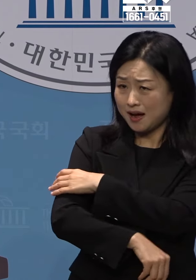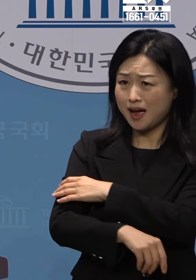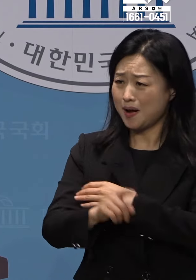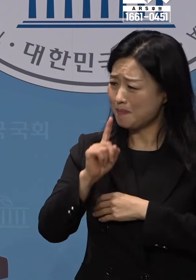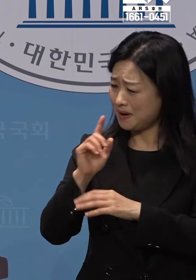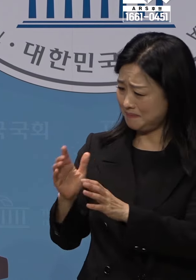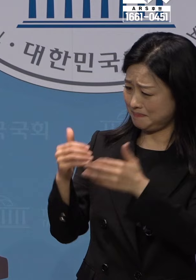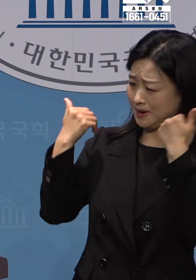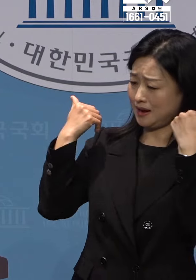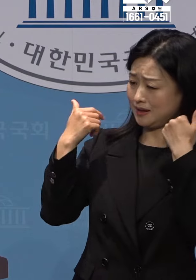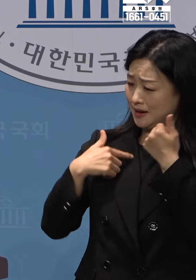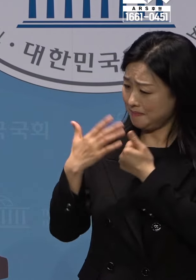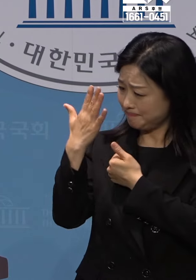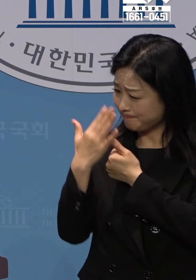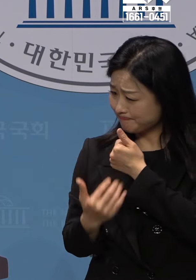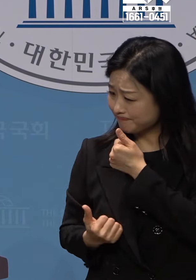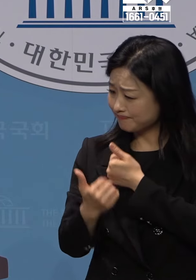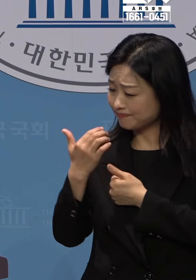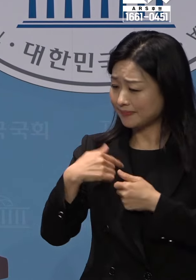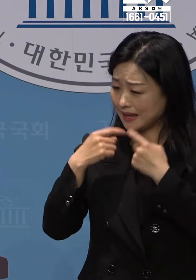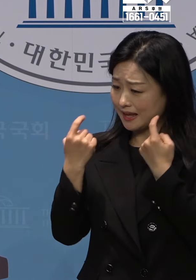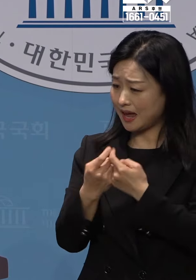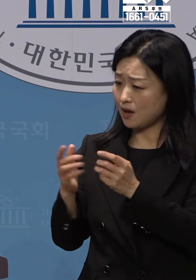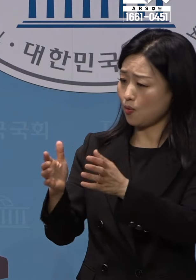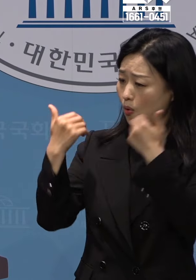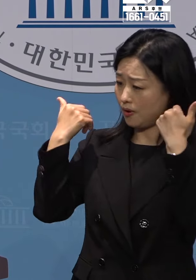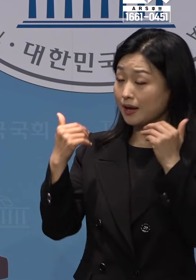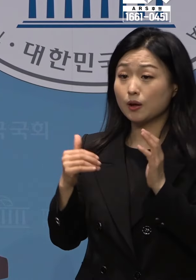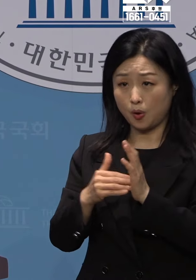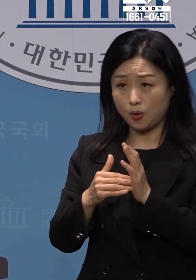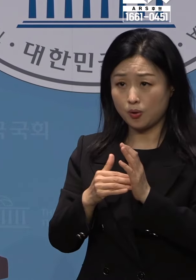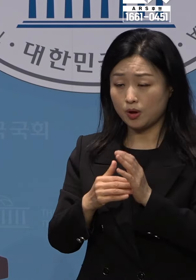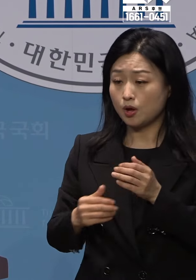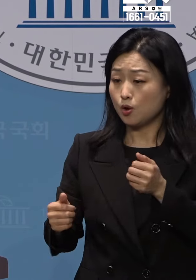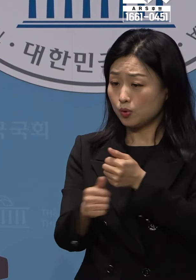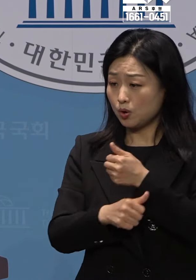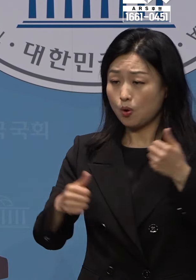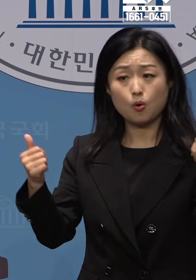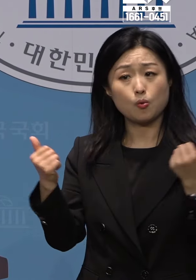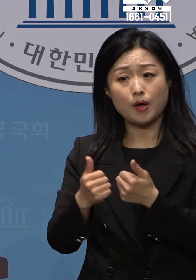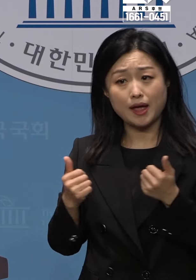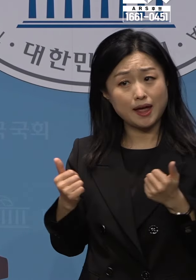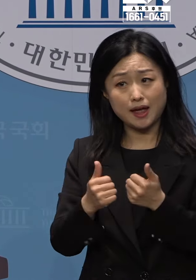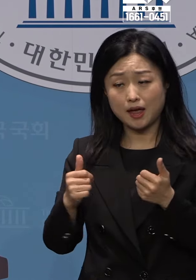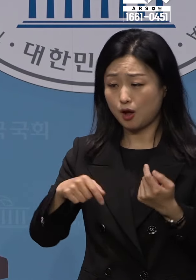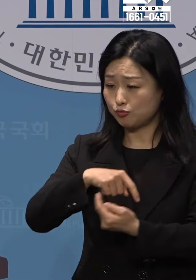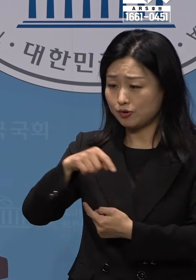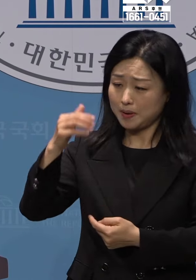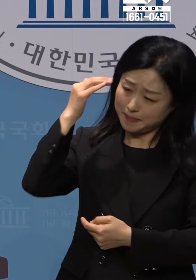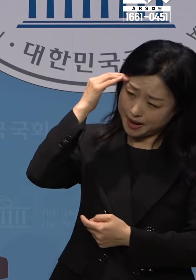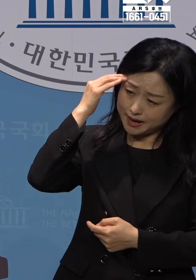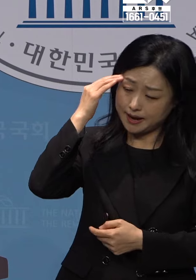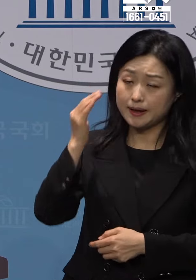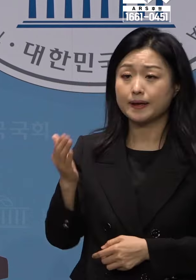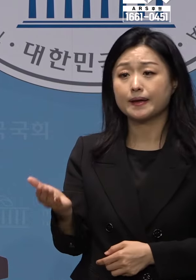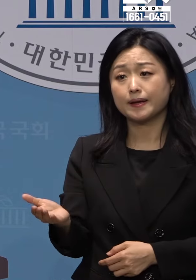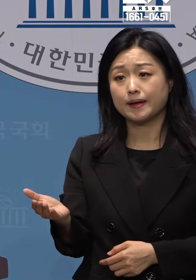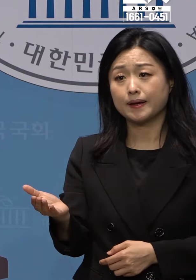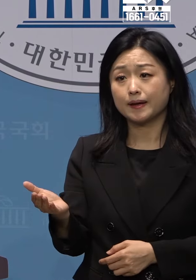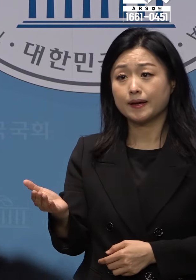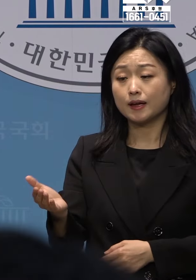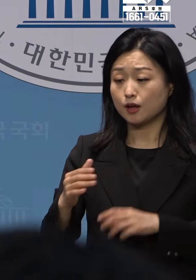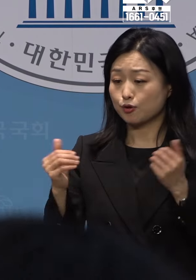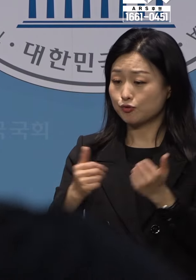모욕적인 표현으로 위원장 개인을 공격하며 흔들고 위원회의 정상적인 운영을 방해했습니다.